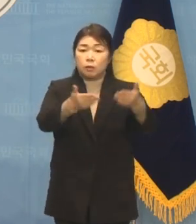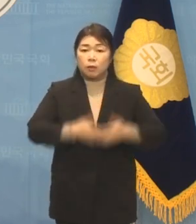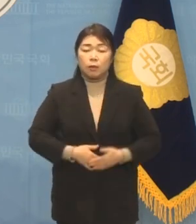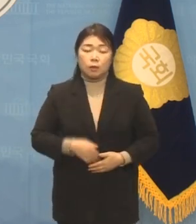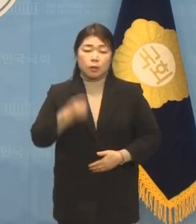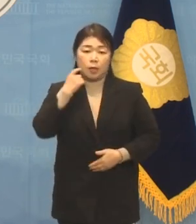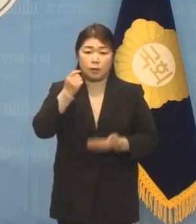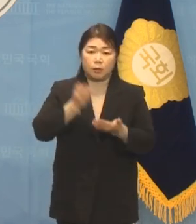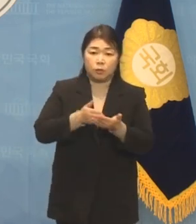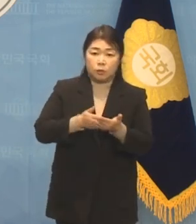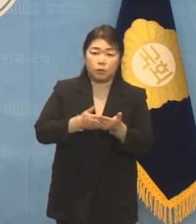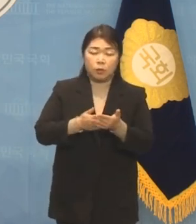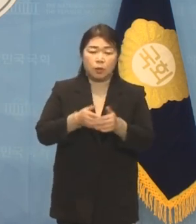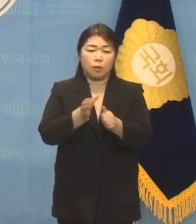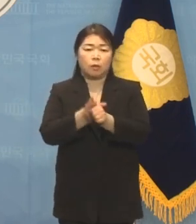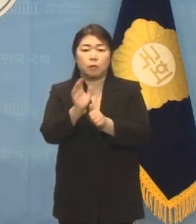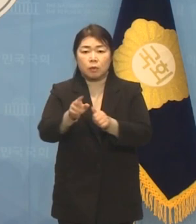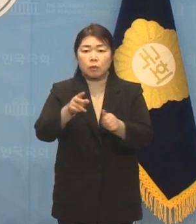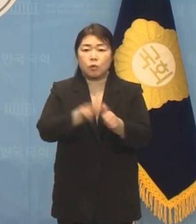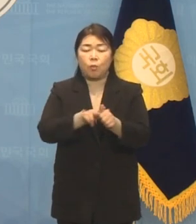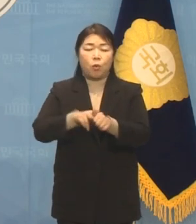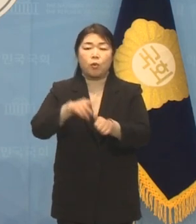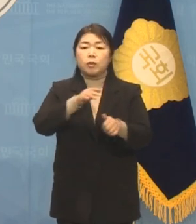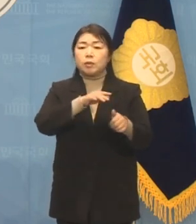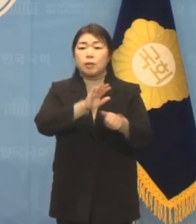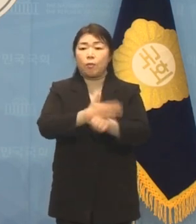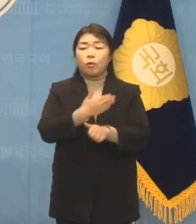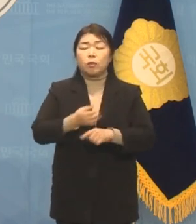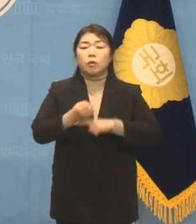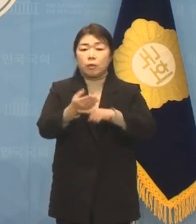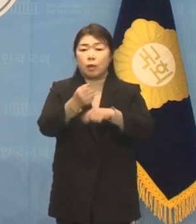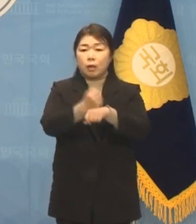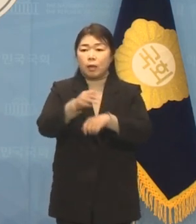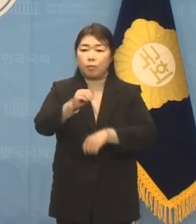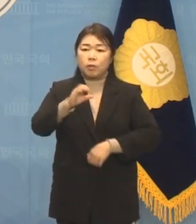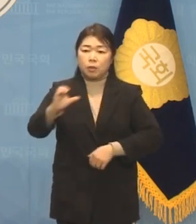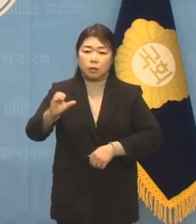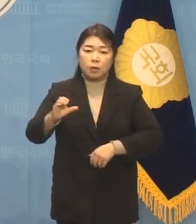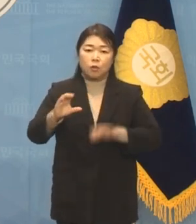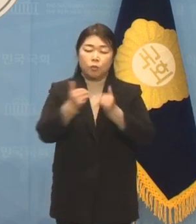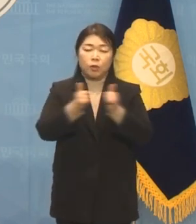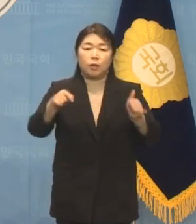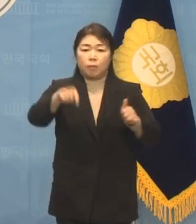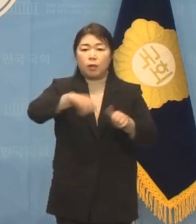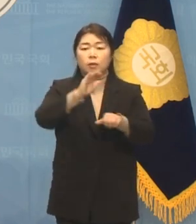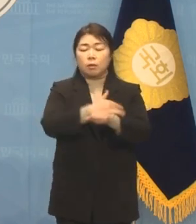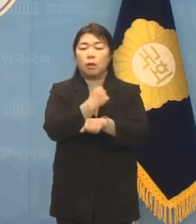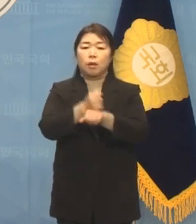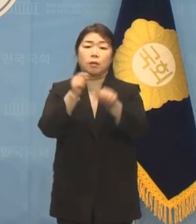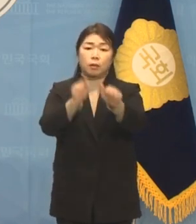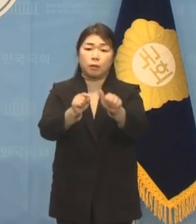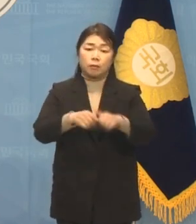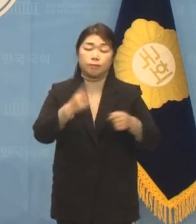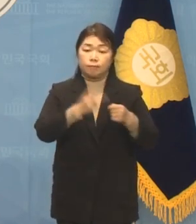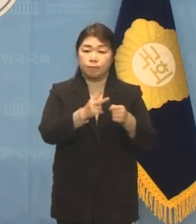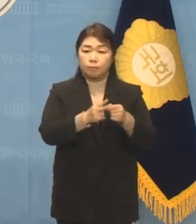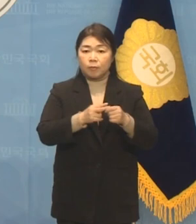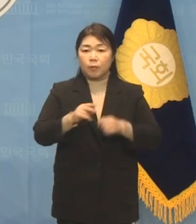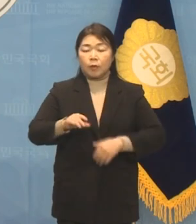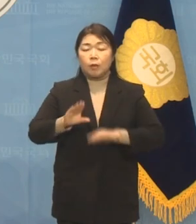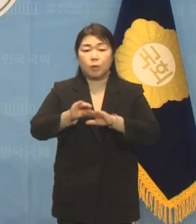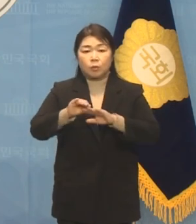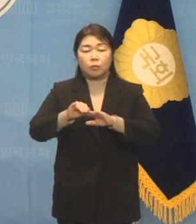오보로 공정성을 잃어버린 MBC는 국민 앞에 사죄하기를 강력히 촉구합니다. 둘째,